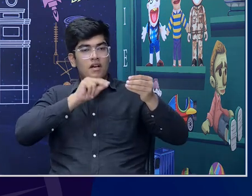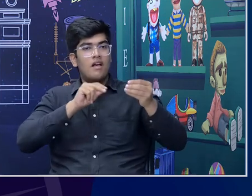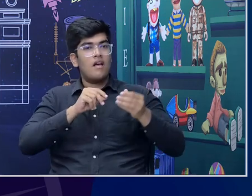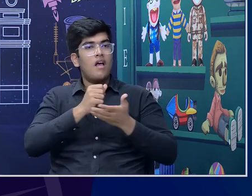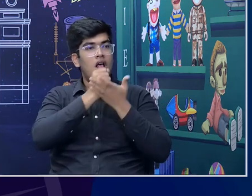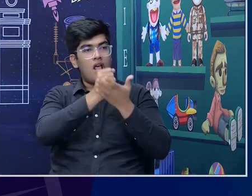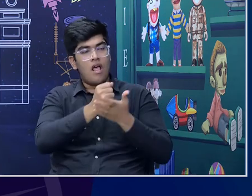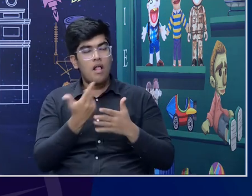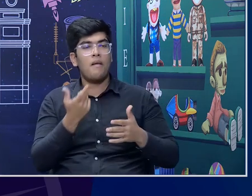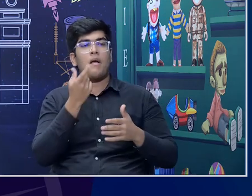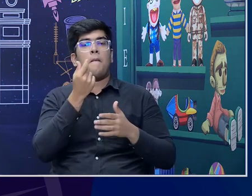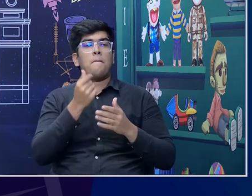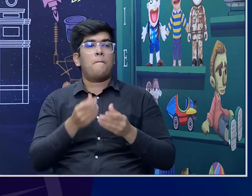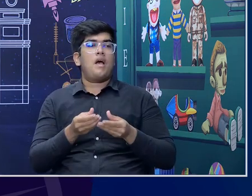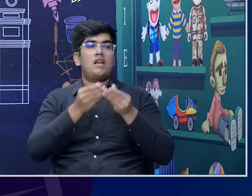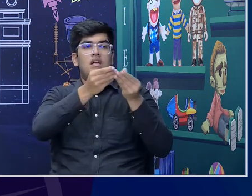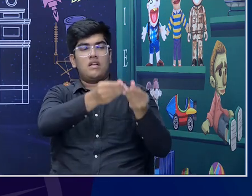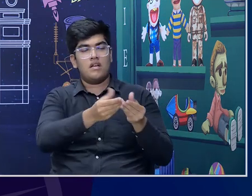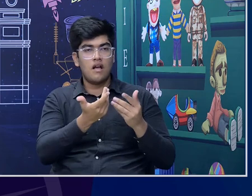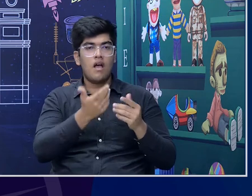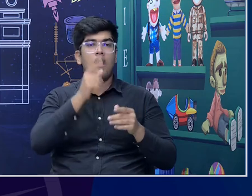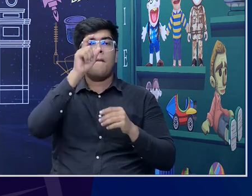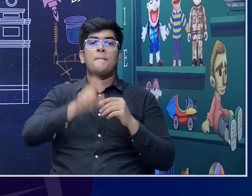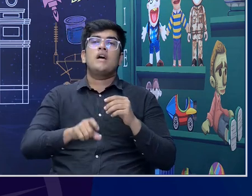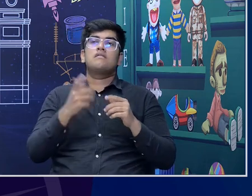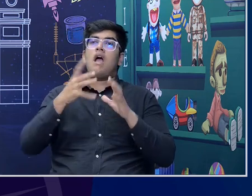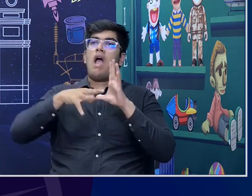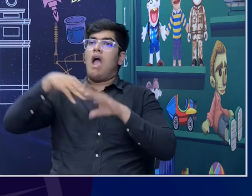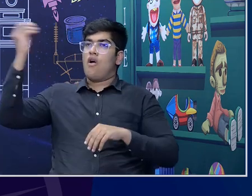या उनके और चीजों के कि कोई भार है और